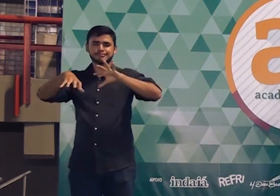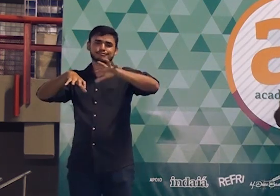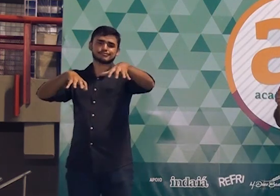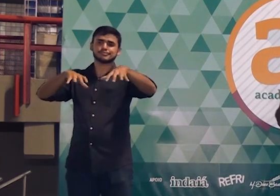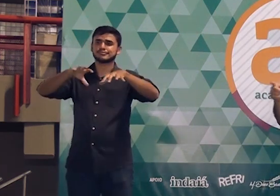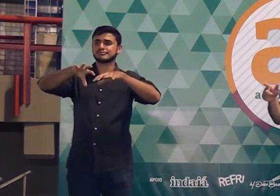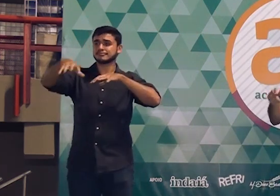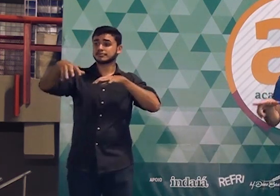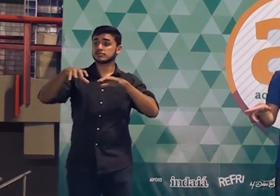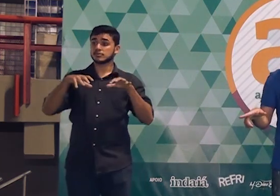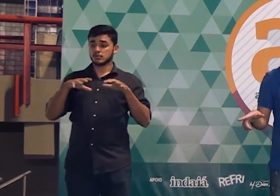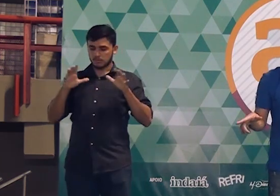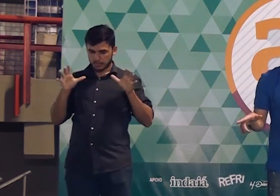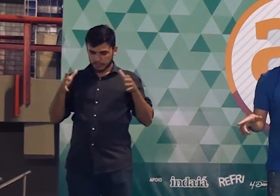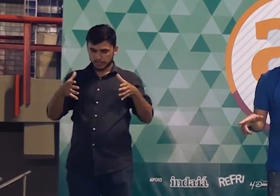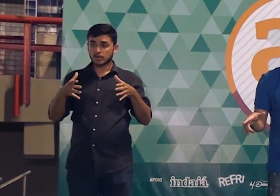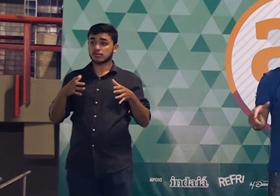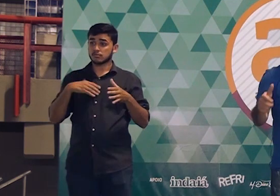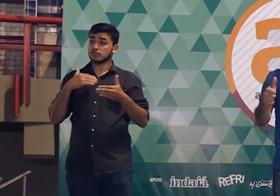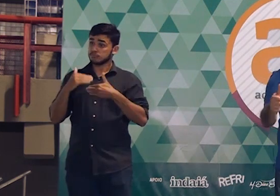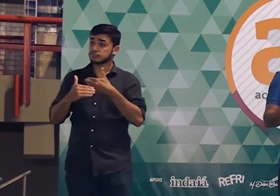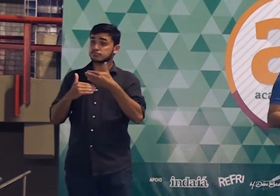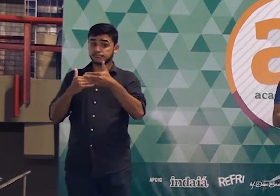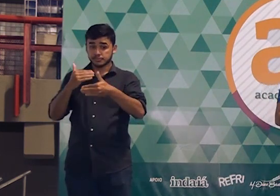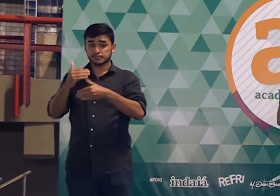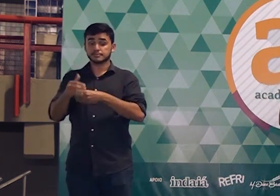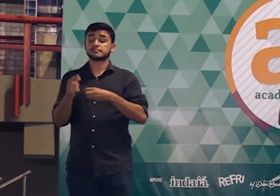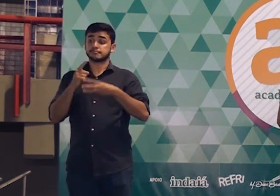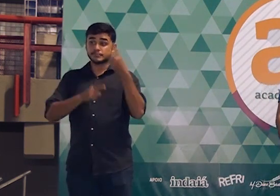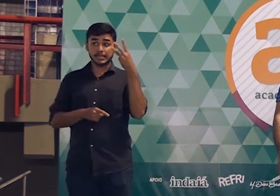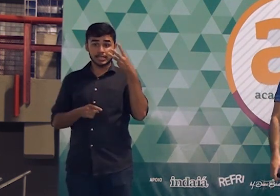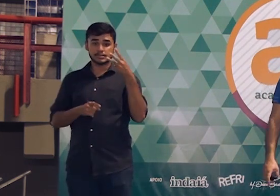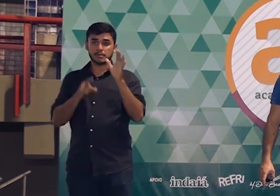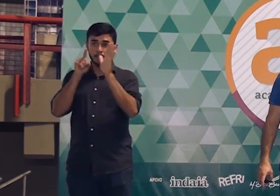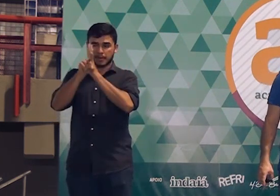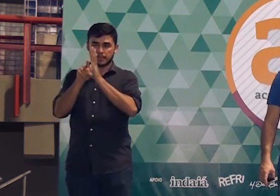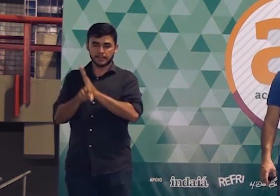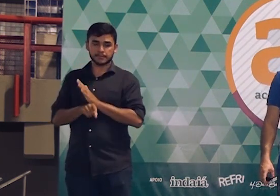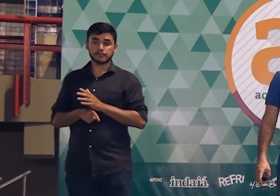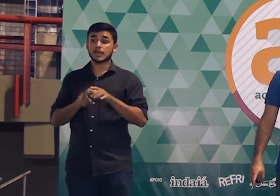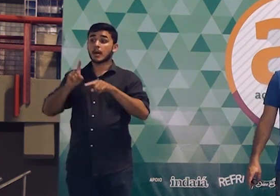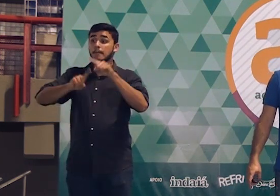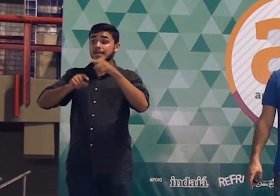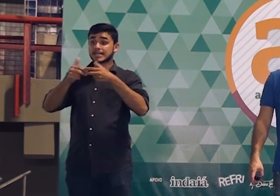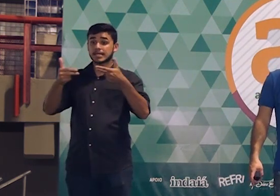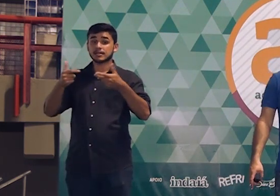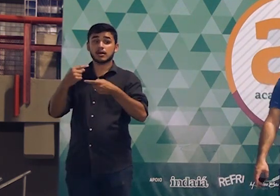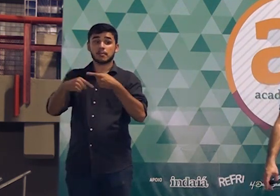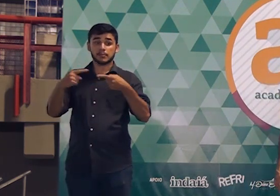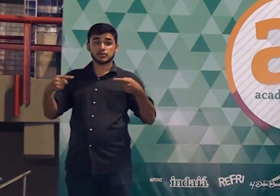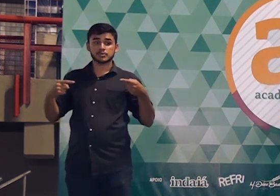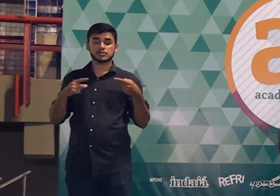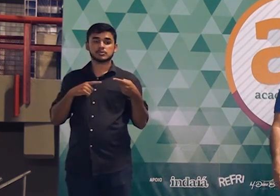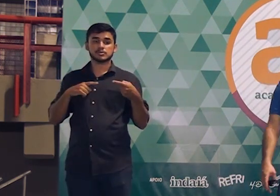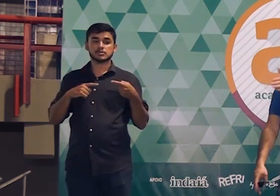arrasta. Mas está ou não está vivendo esse processo? Tá. No material de vocês, tem